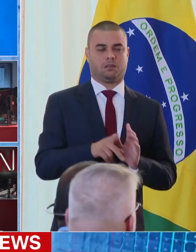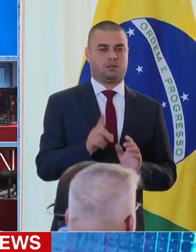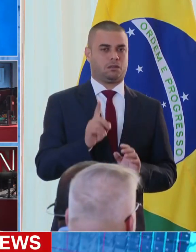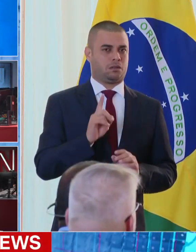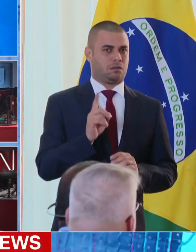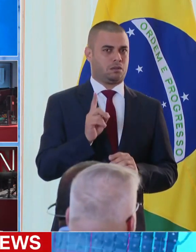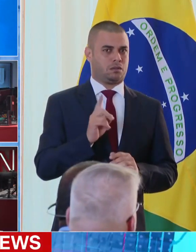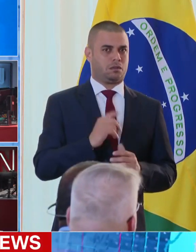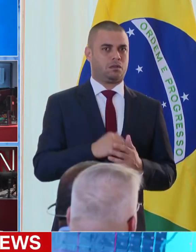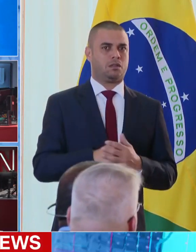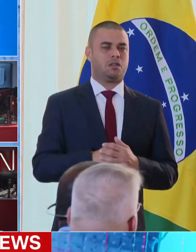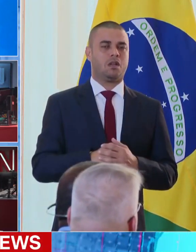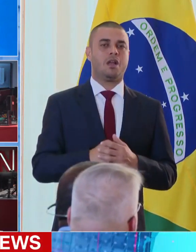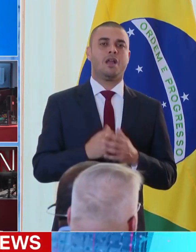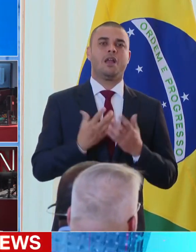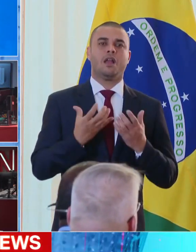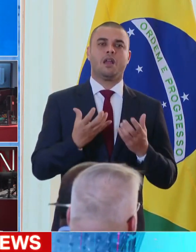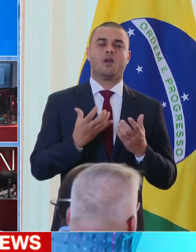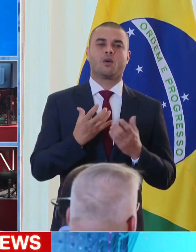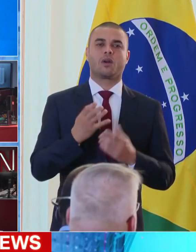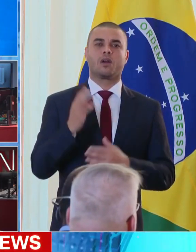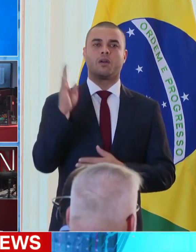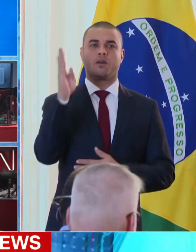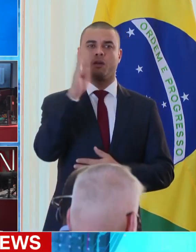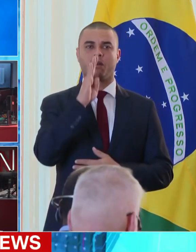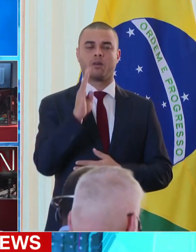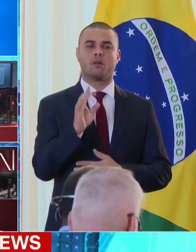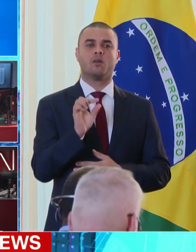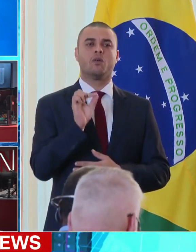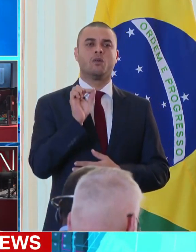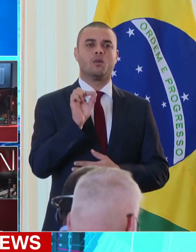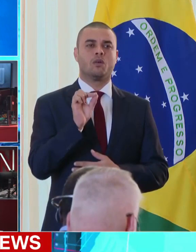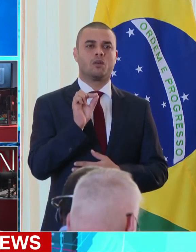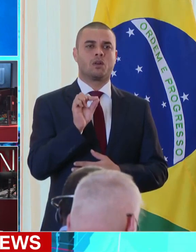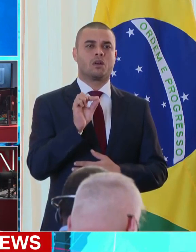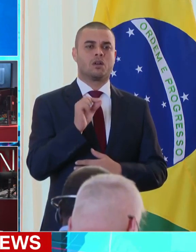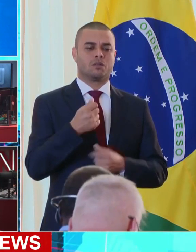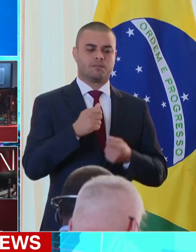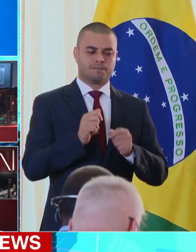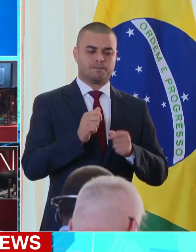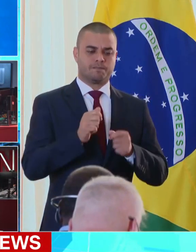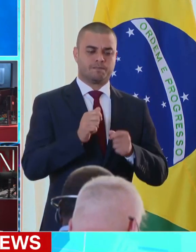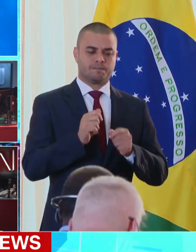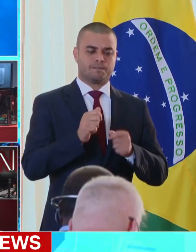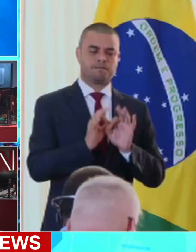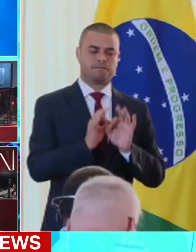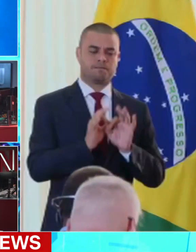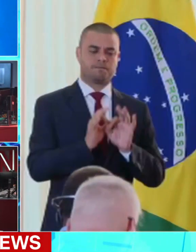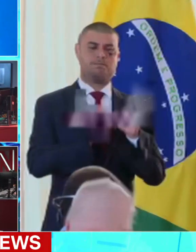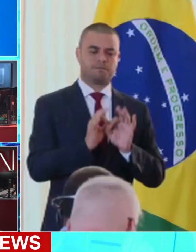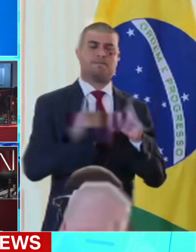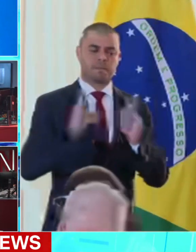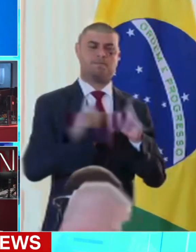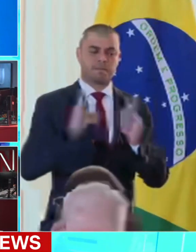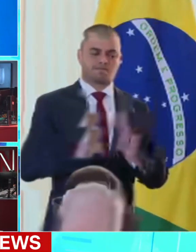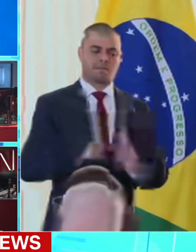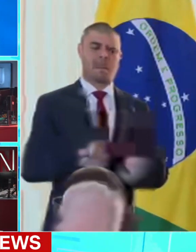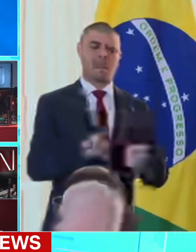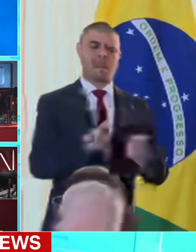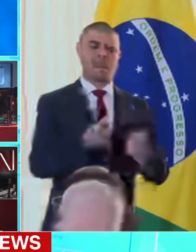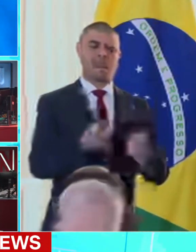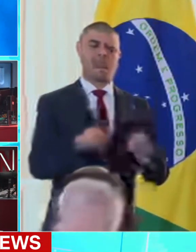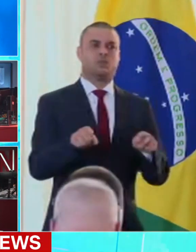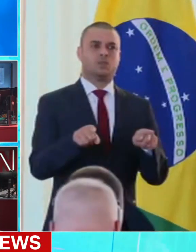os vídeos que você lhe estou dando os 13 vídeos são em sua maioria da ATV Brasil tem também a o